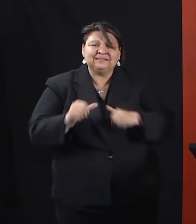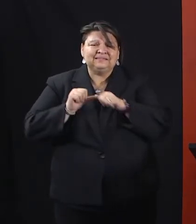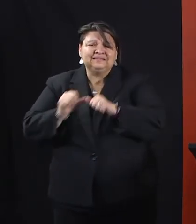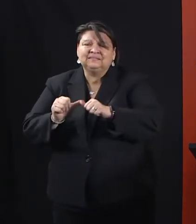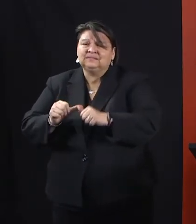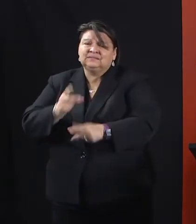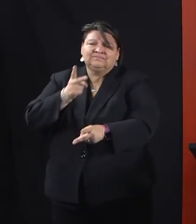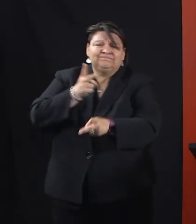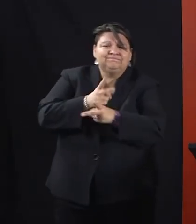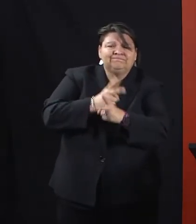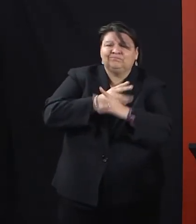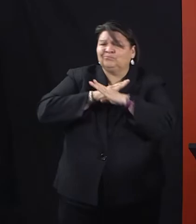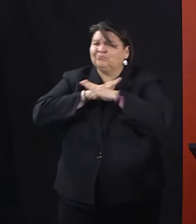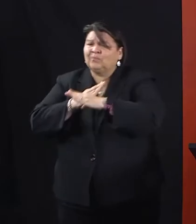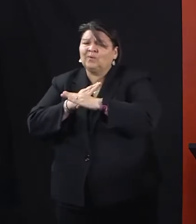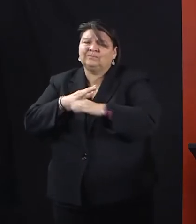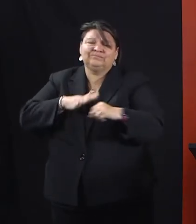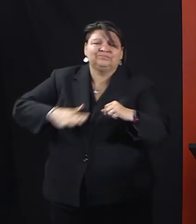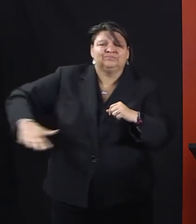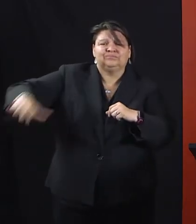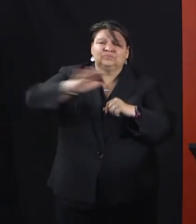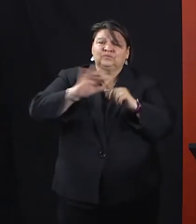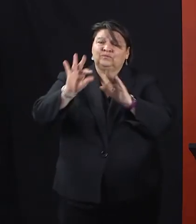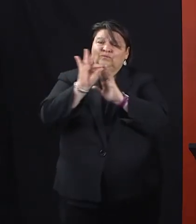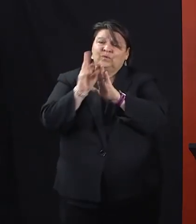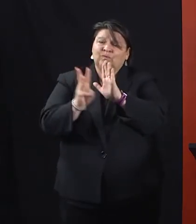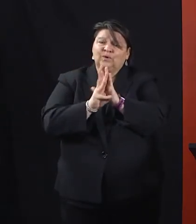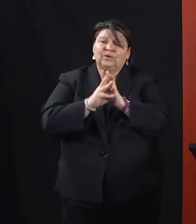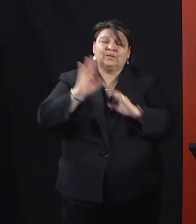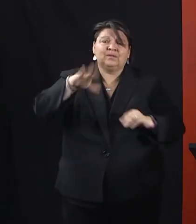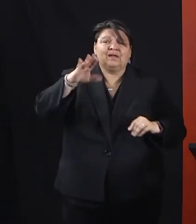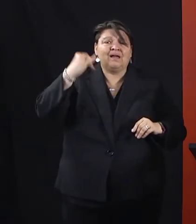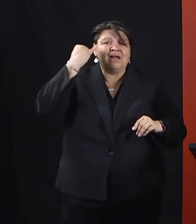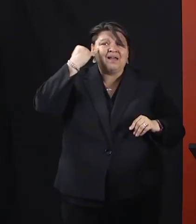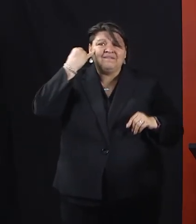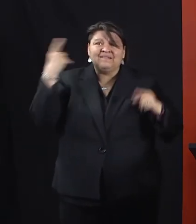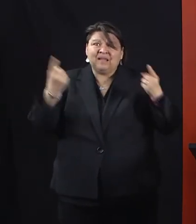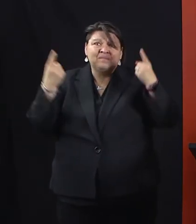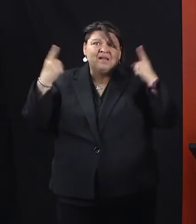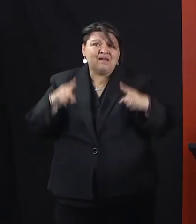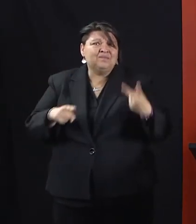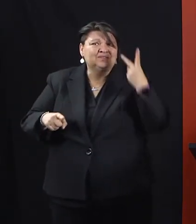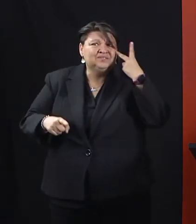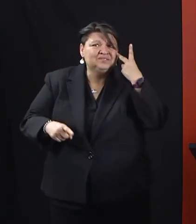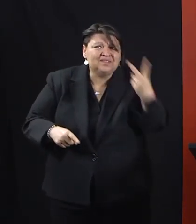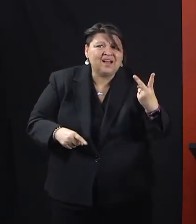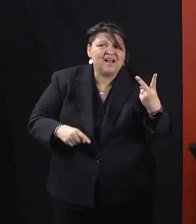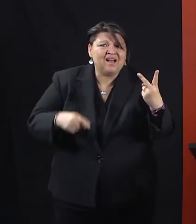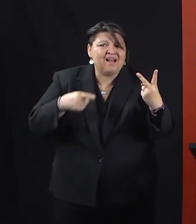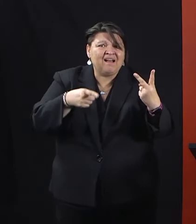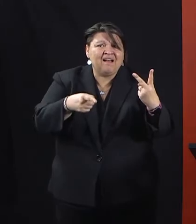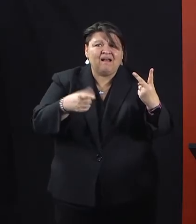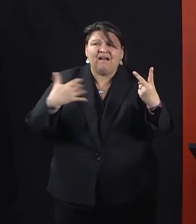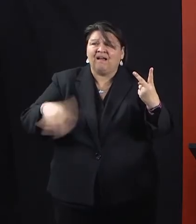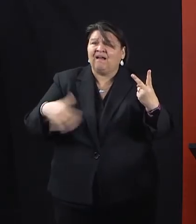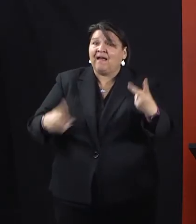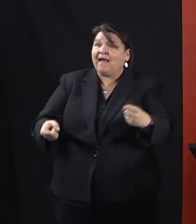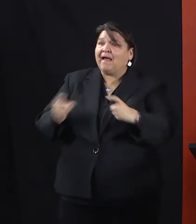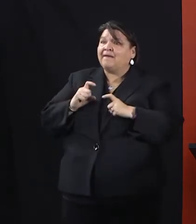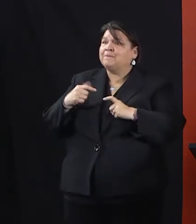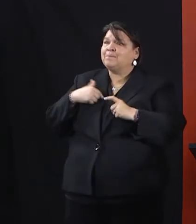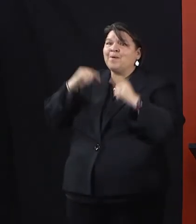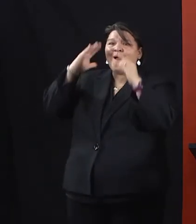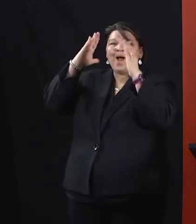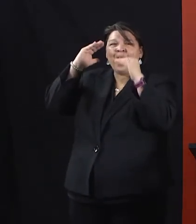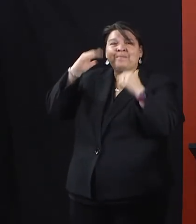to circulate and share things that bring you hope and genuine joy. Pero también ella agradece todo lo que